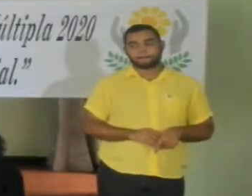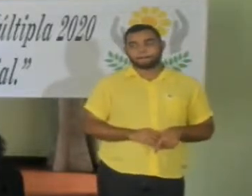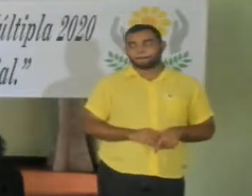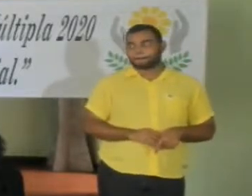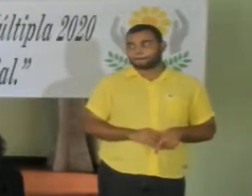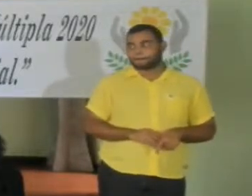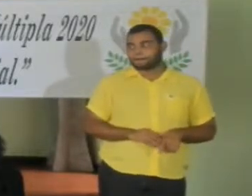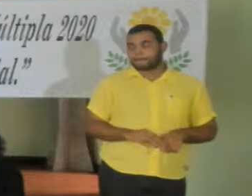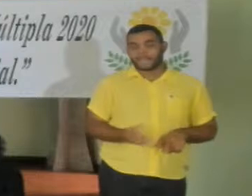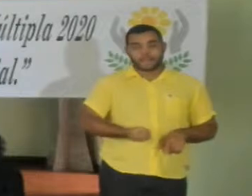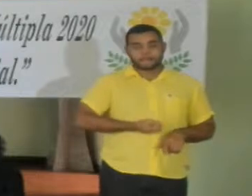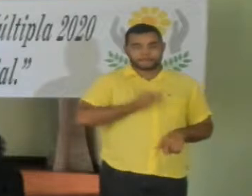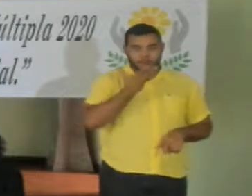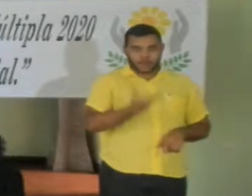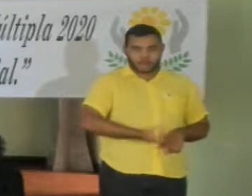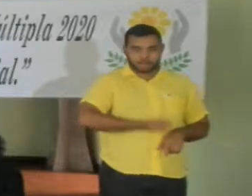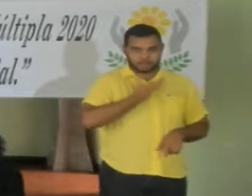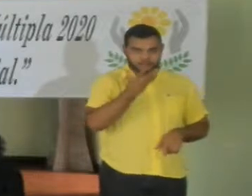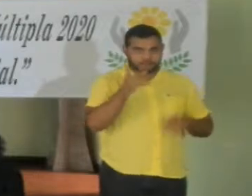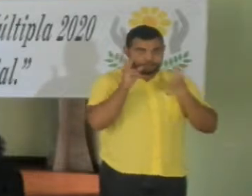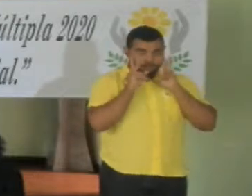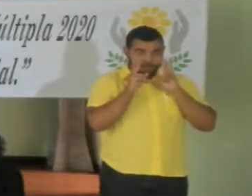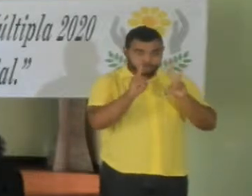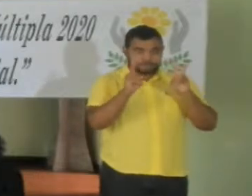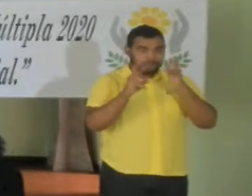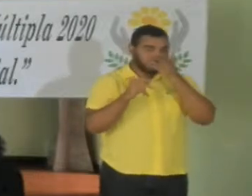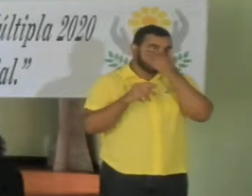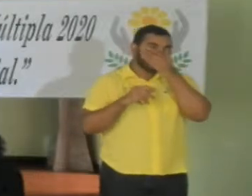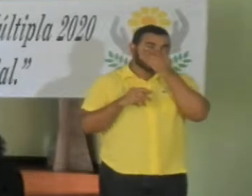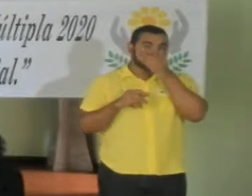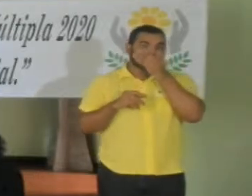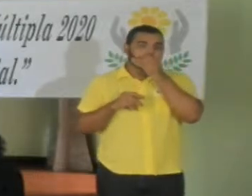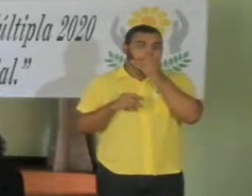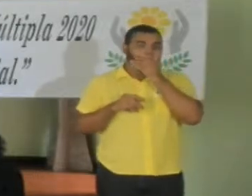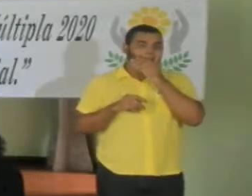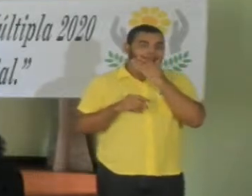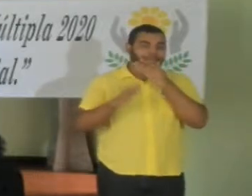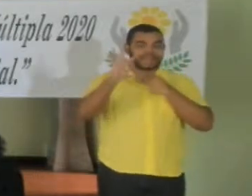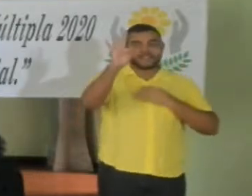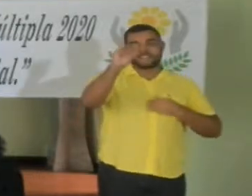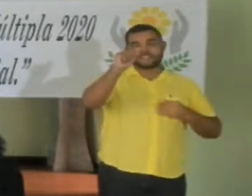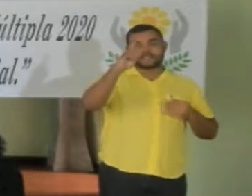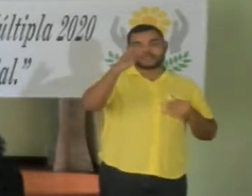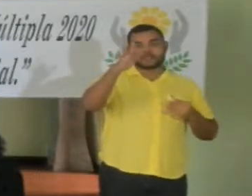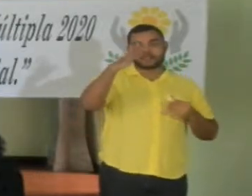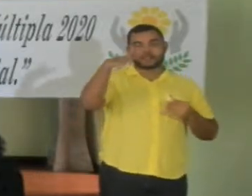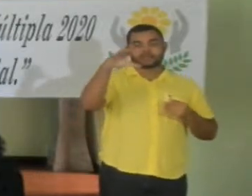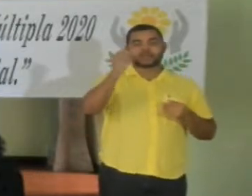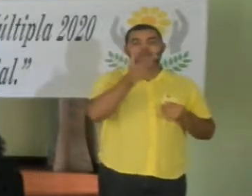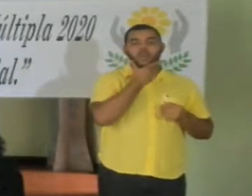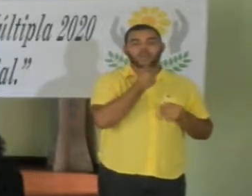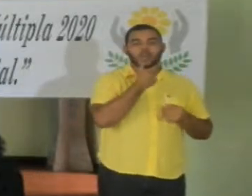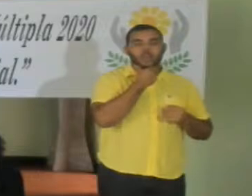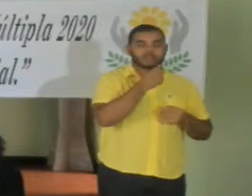Esse poema que agora nós vamos passar no vídeo de Fabrício é de Sérgio